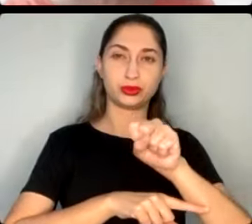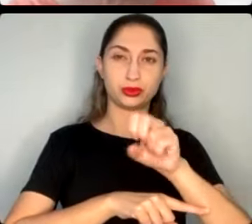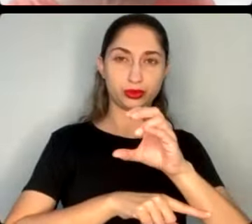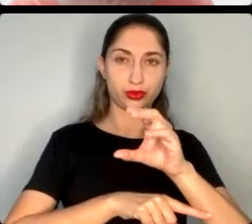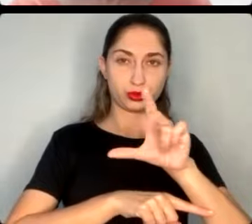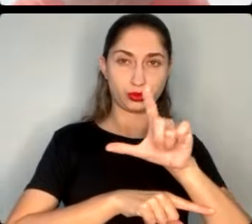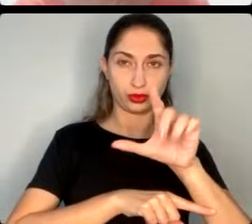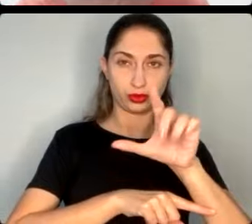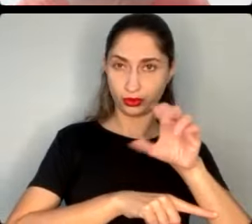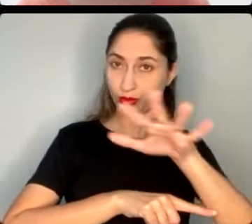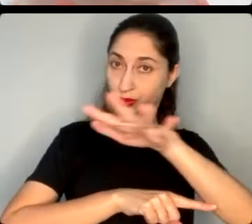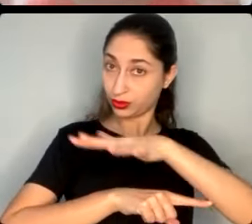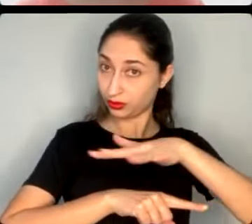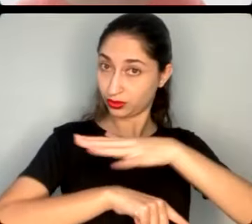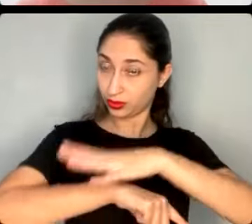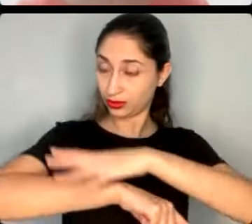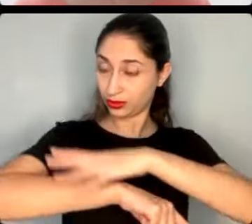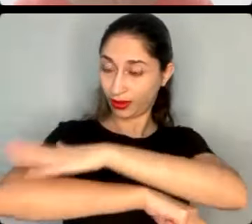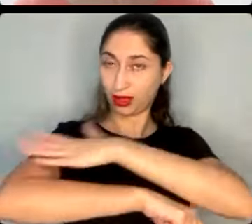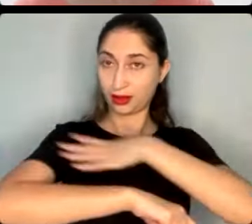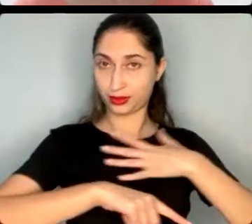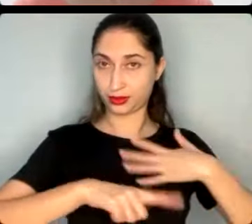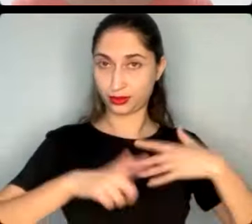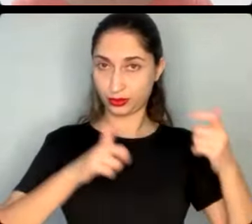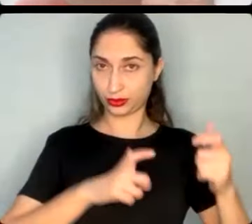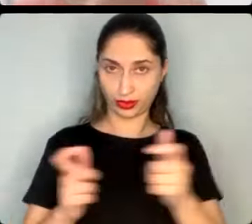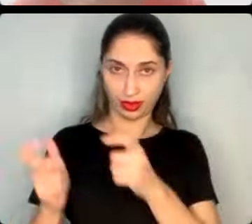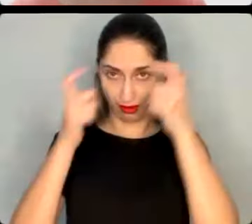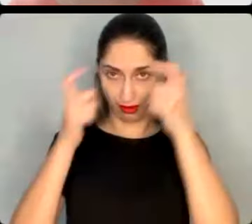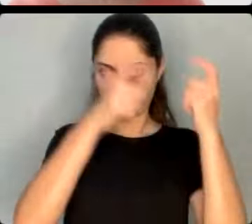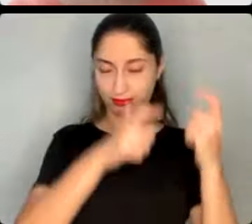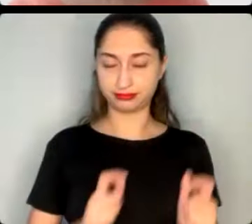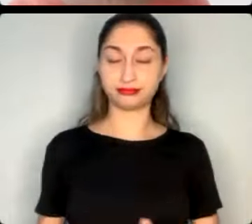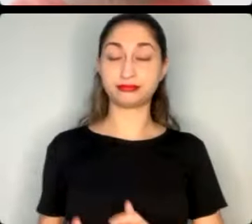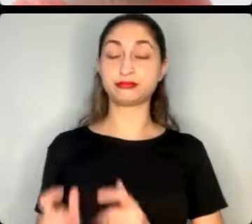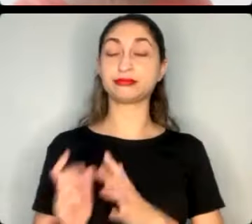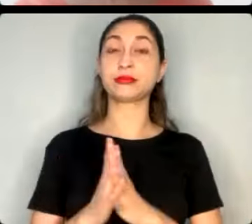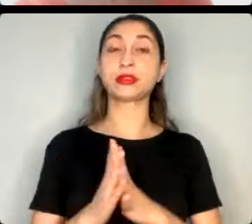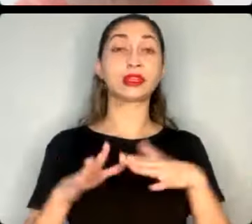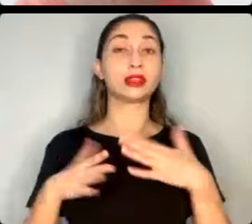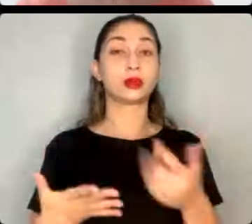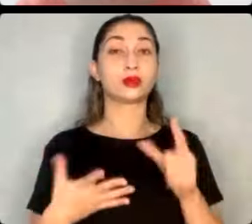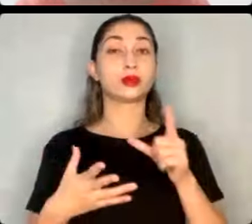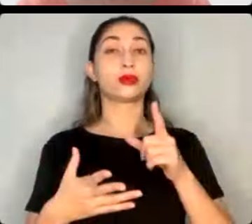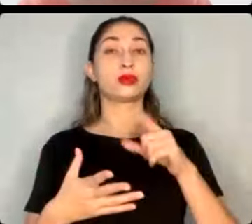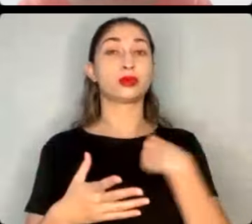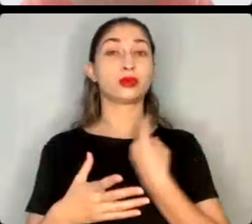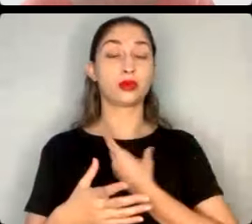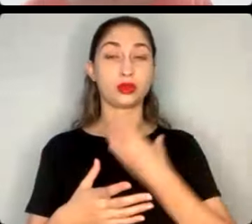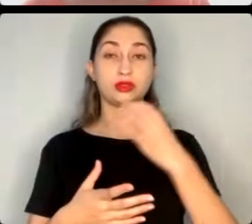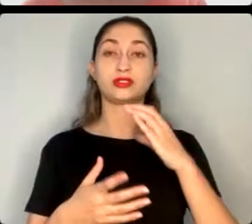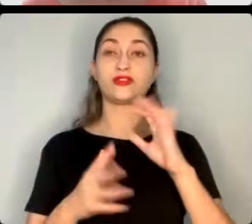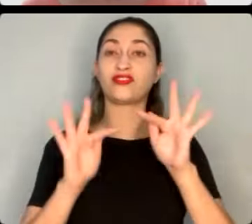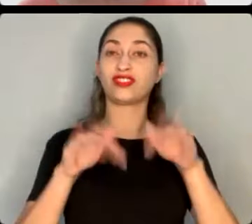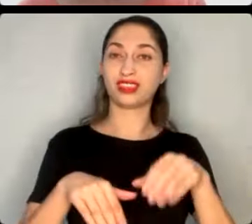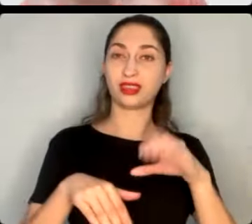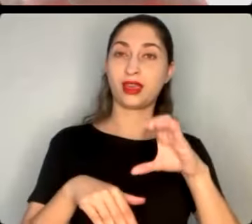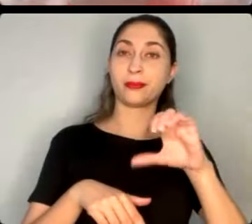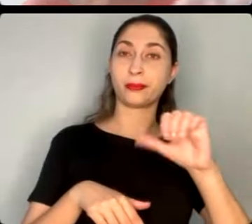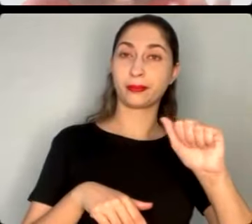capítulo com essa relação da forma circular e desses movimentos que a gente